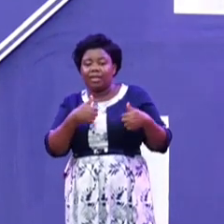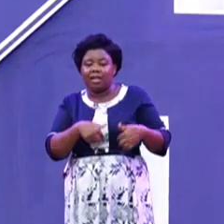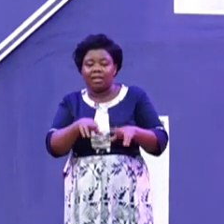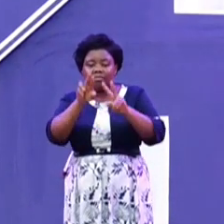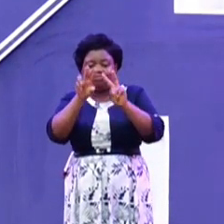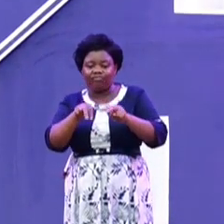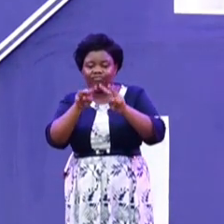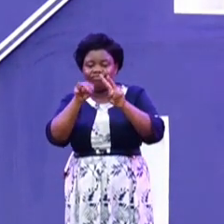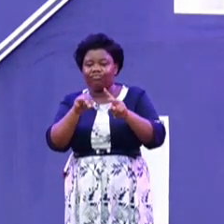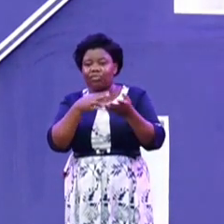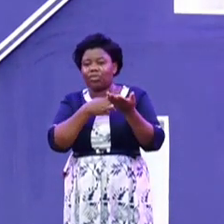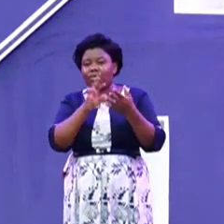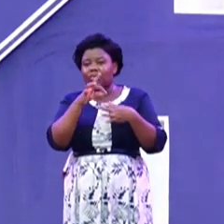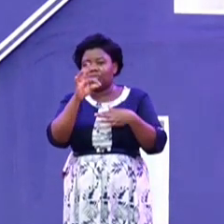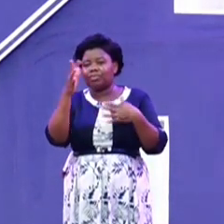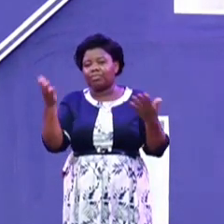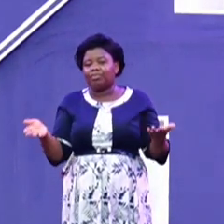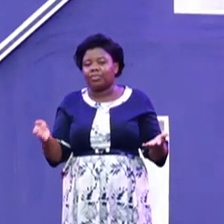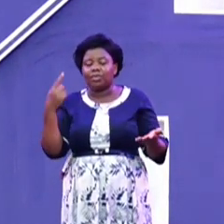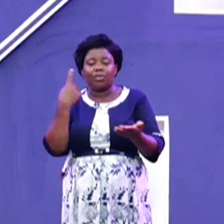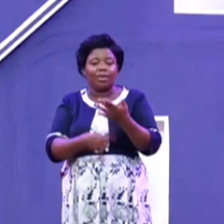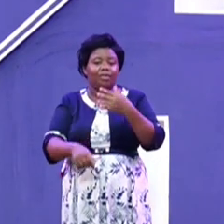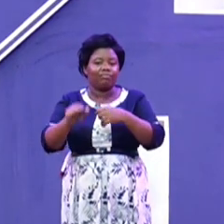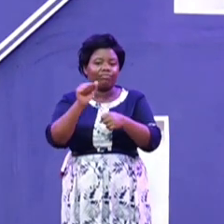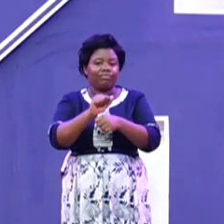kunyoma omoyo mutukuvu byaba akoze